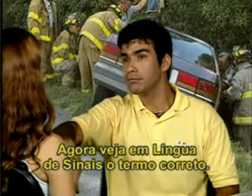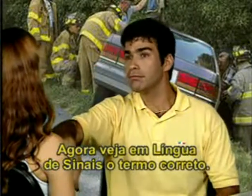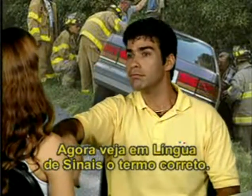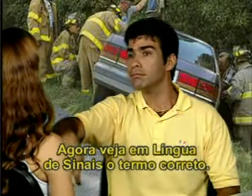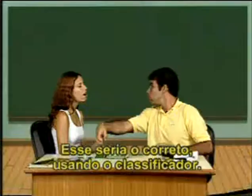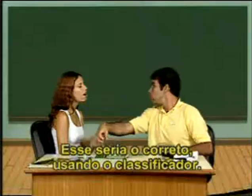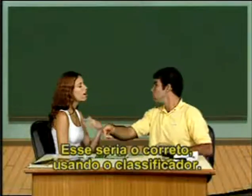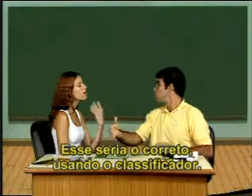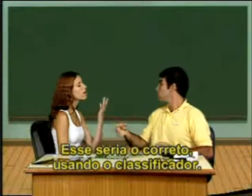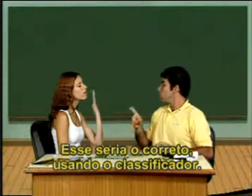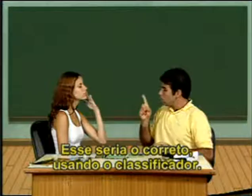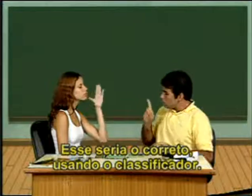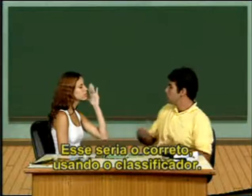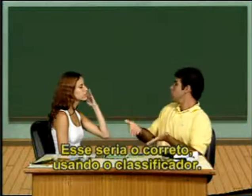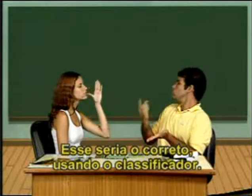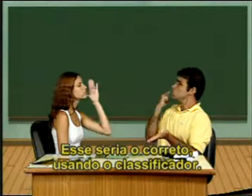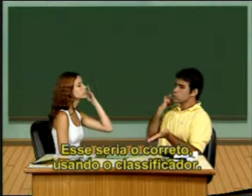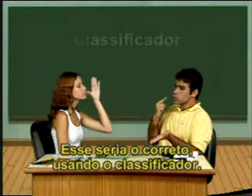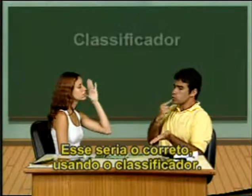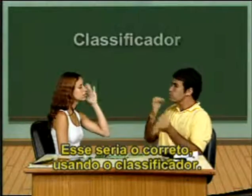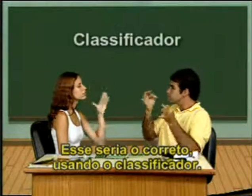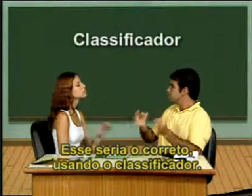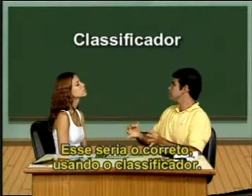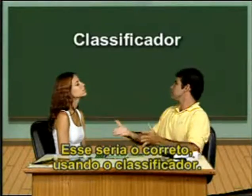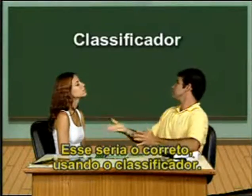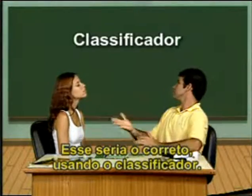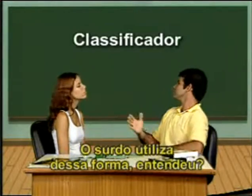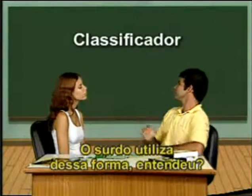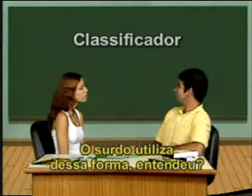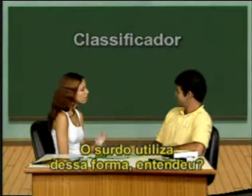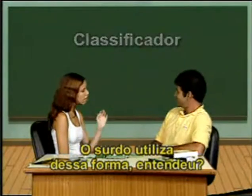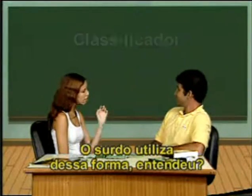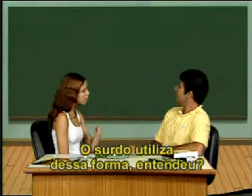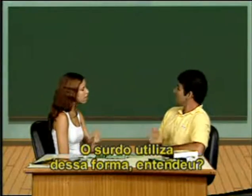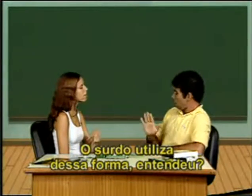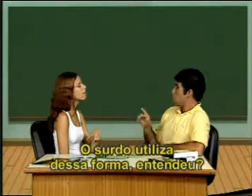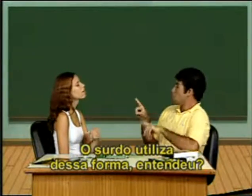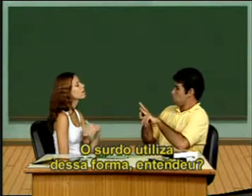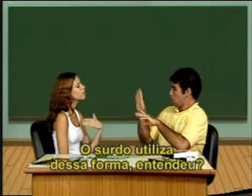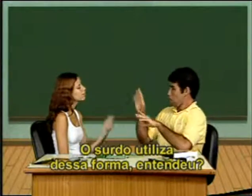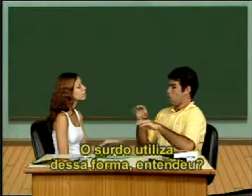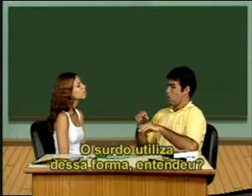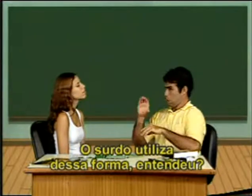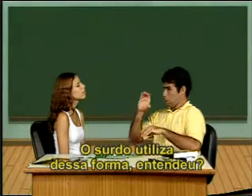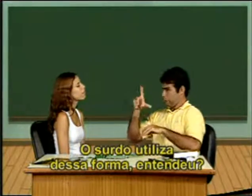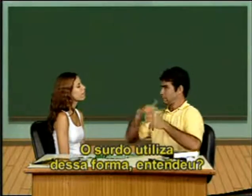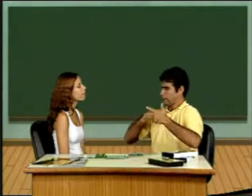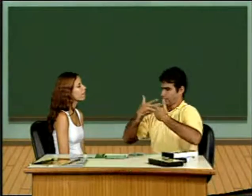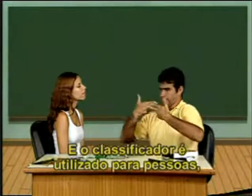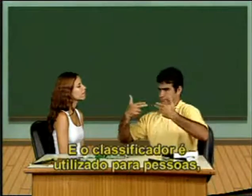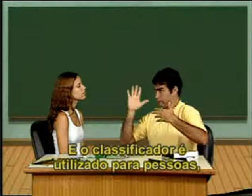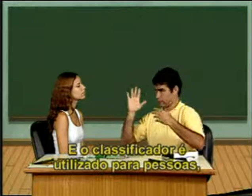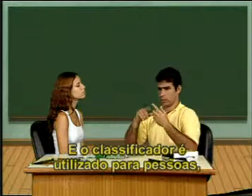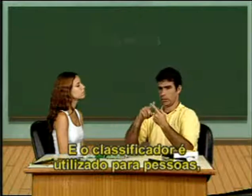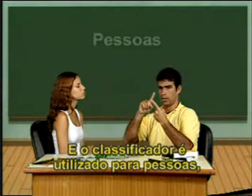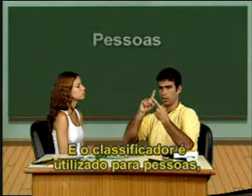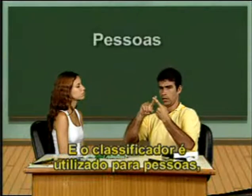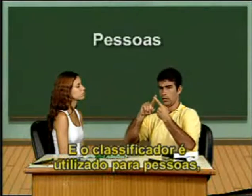termo correto. Esse seria o correto, usando o classificador. O surdo utiliza dessa forma, entendeu? E o classificador